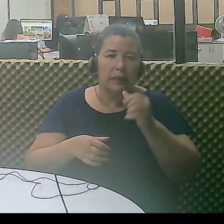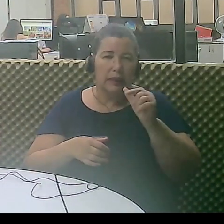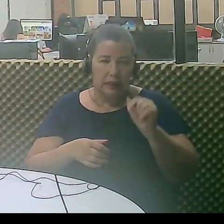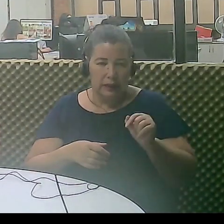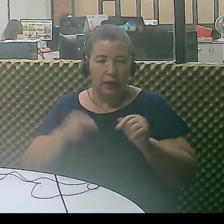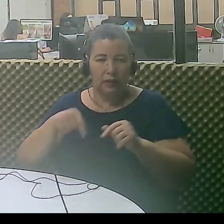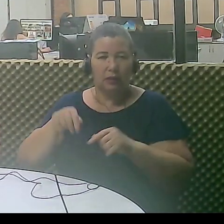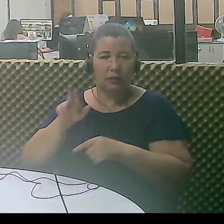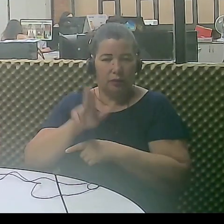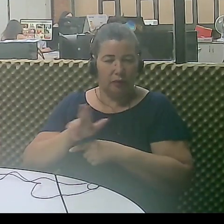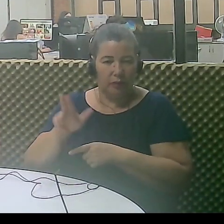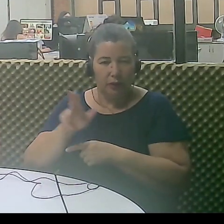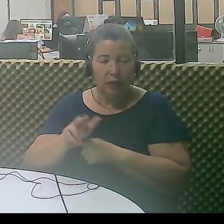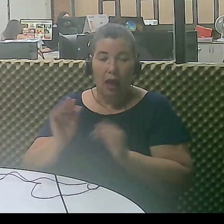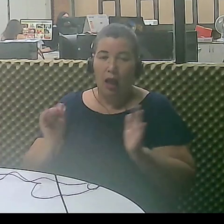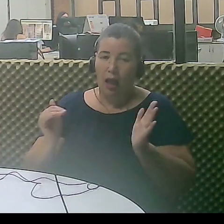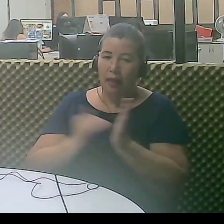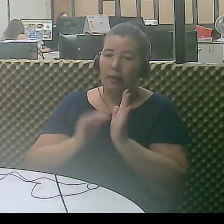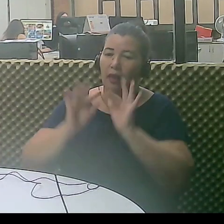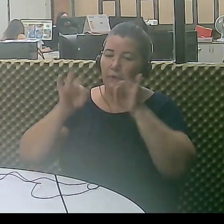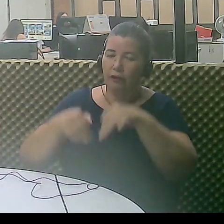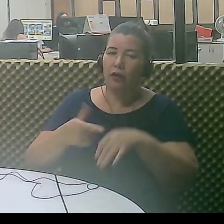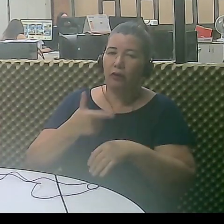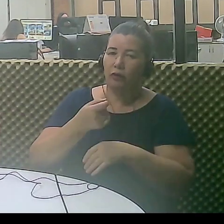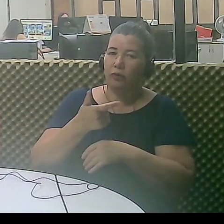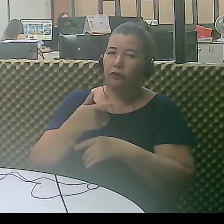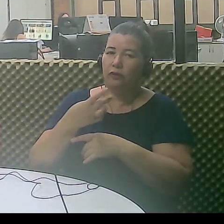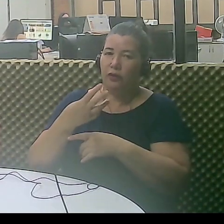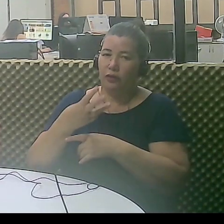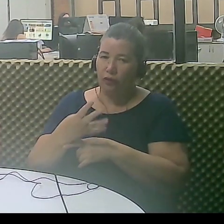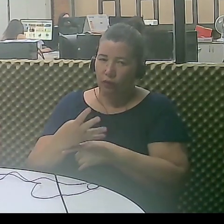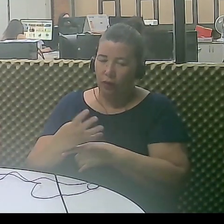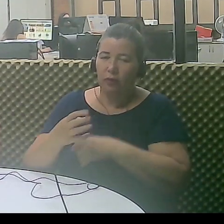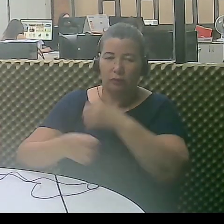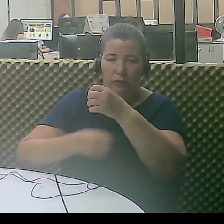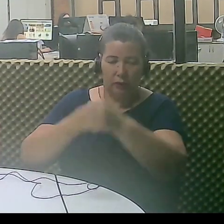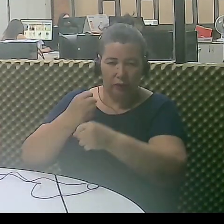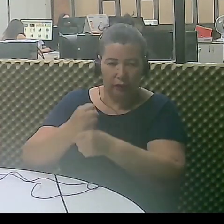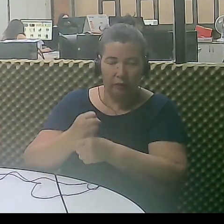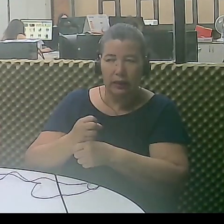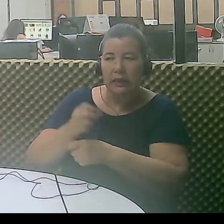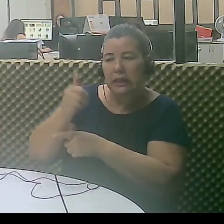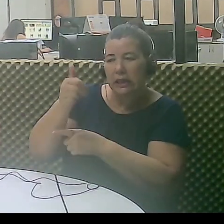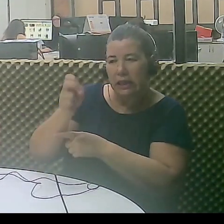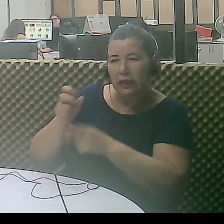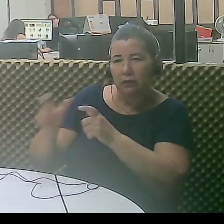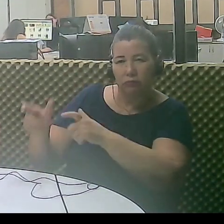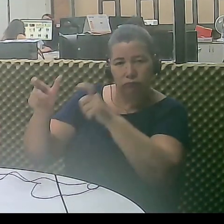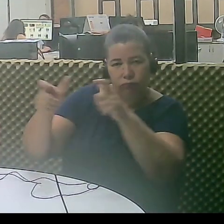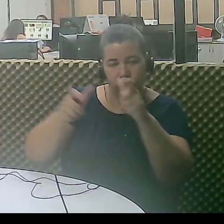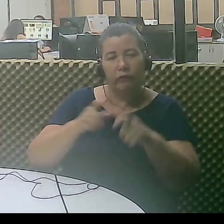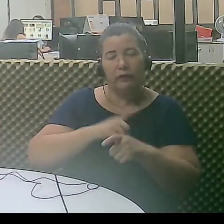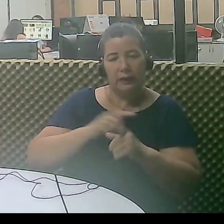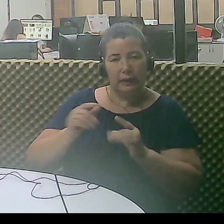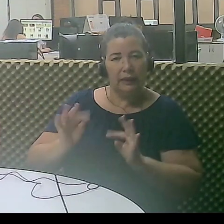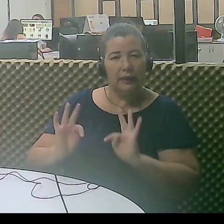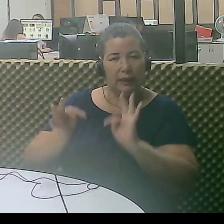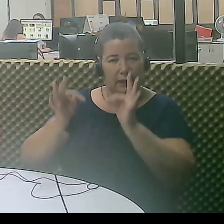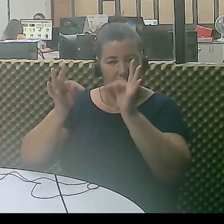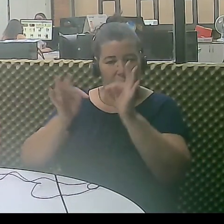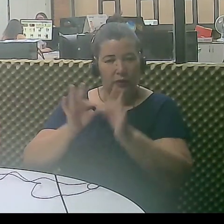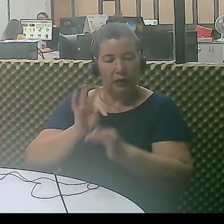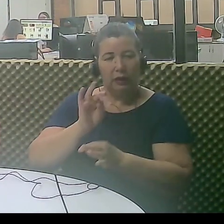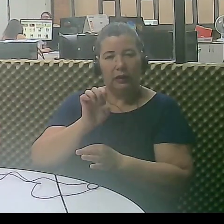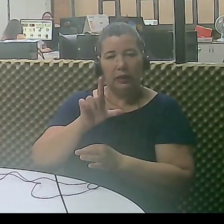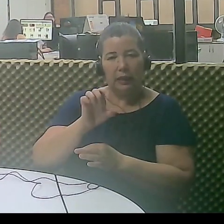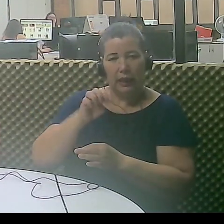na cidade. E até o fim do ano que vem, espera-se que mais 15 estações recebam a tecnologia. Com a telemetria, é